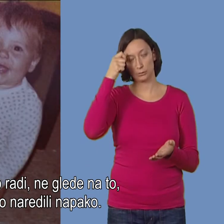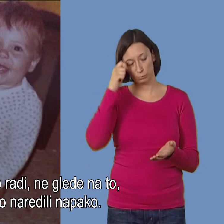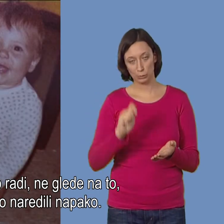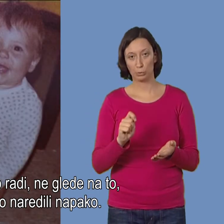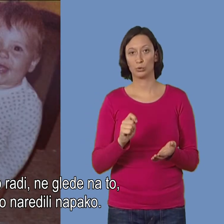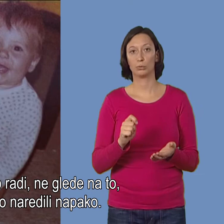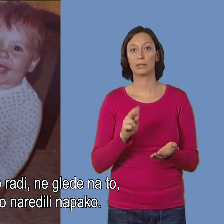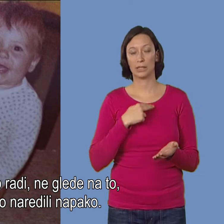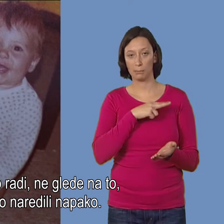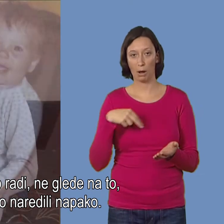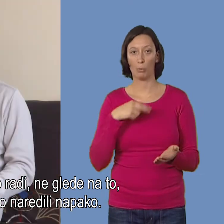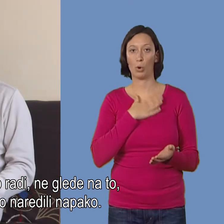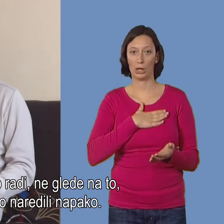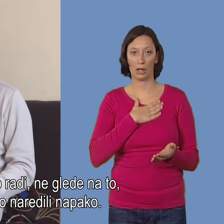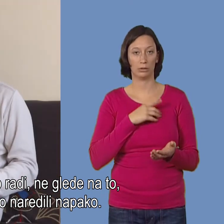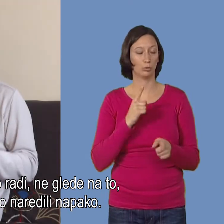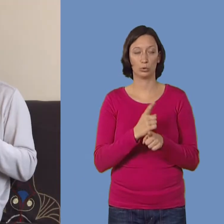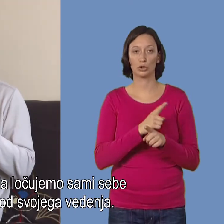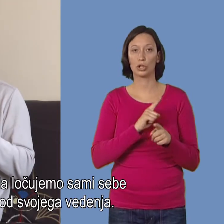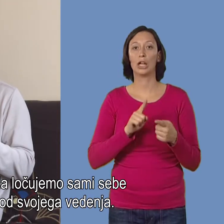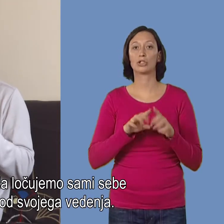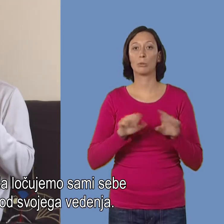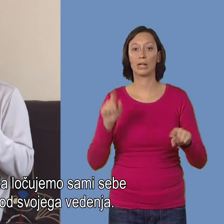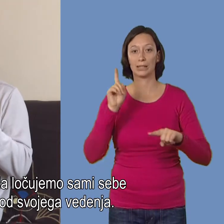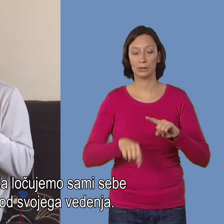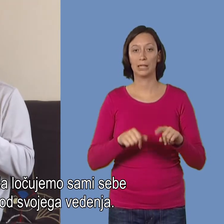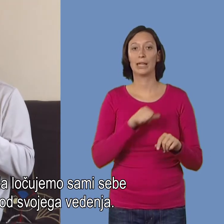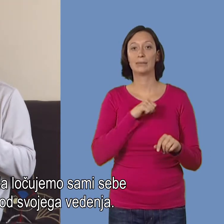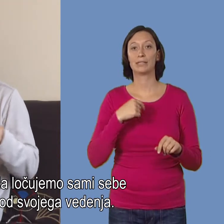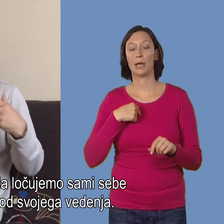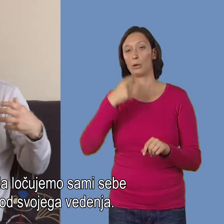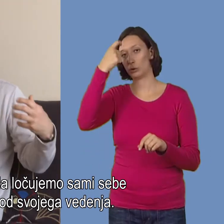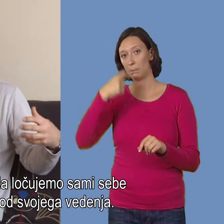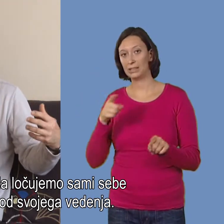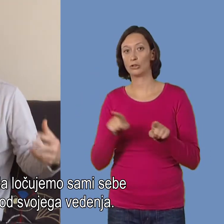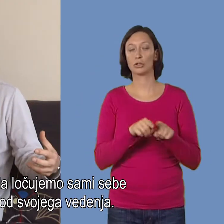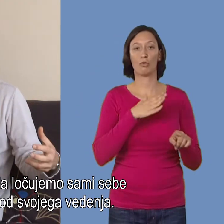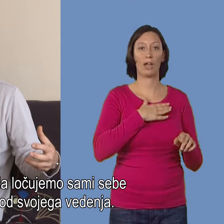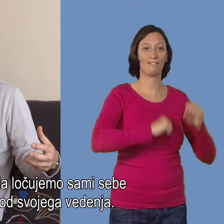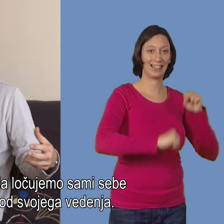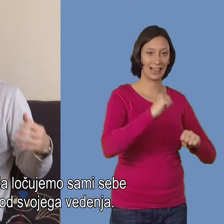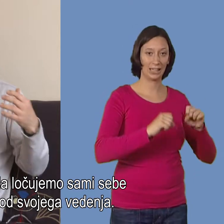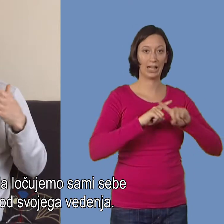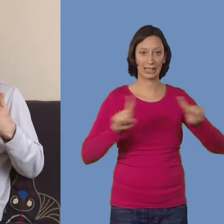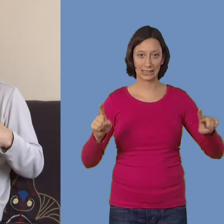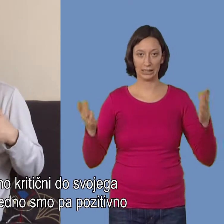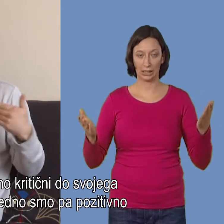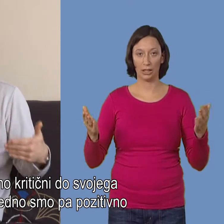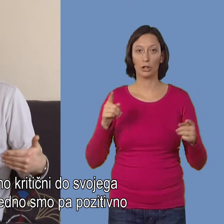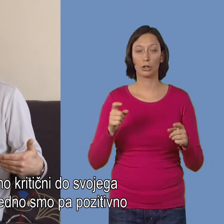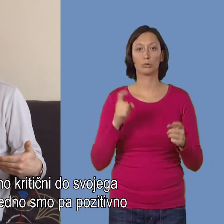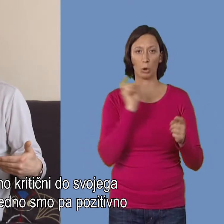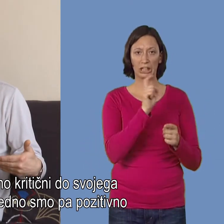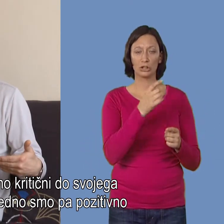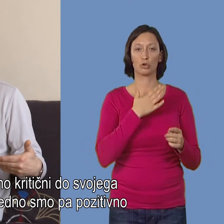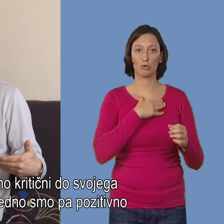imamo radi, ne glede na to, da smo naredili napako. Se pravi, da ločujemo sebe kot bitje od svojega vedenja. In lahko smo